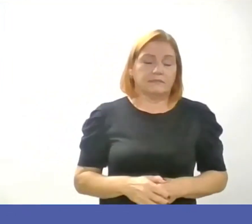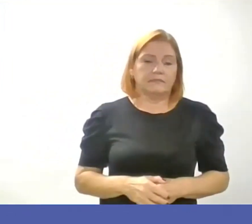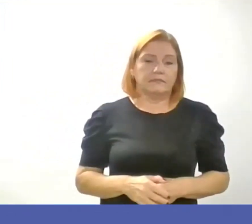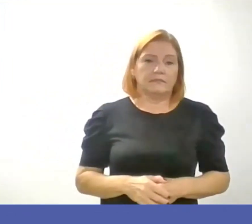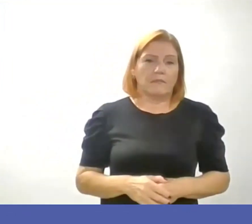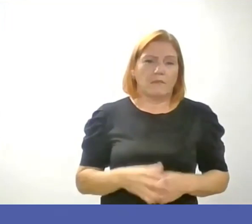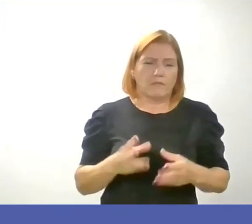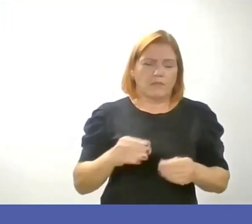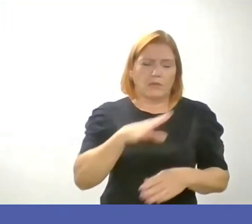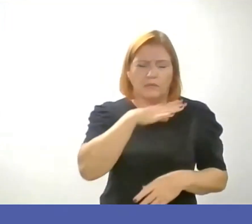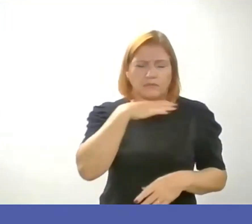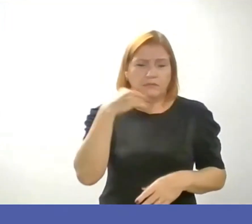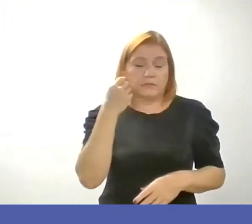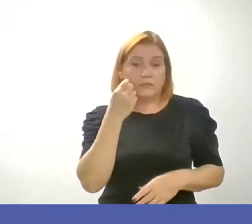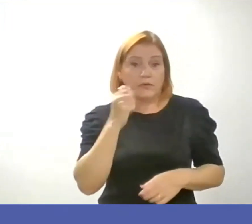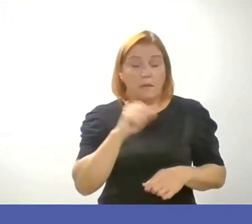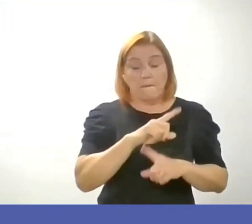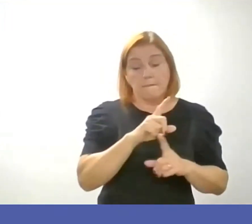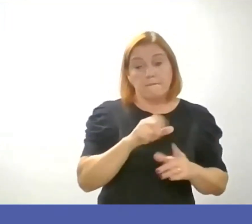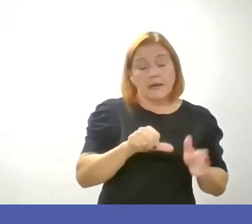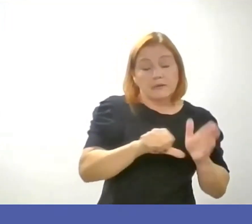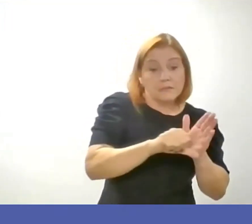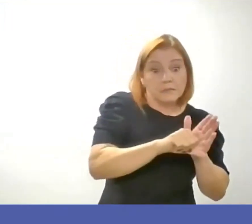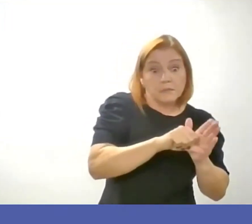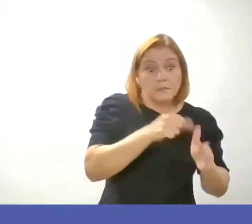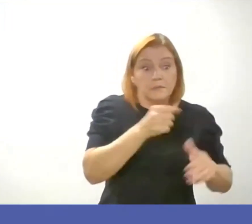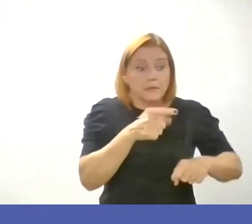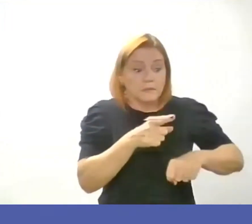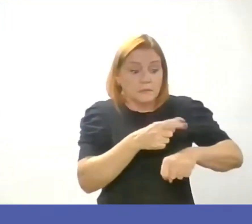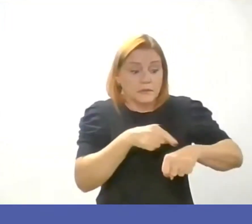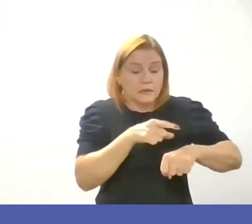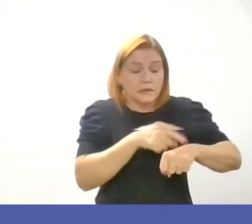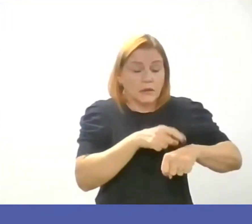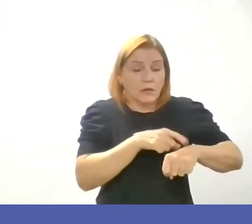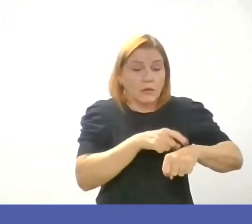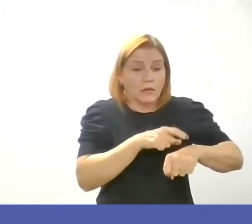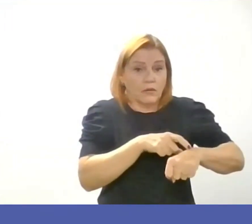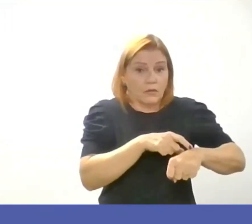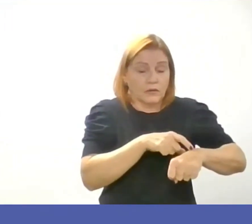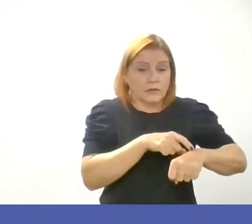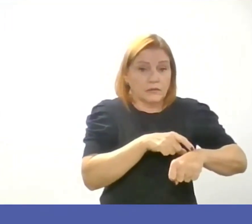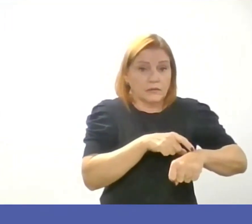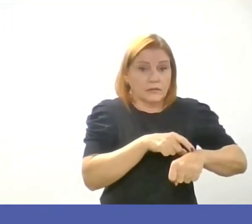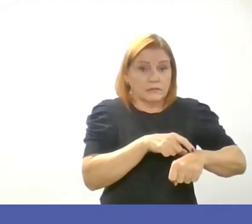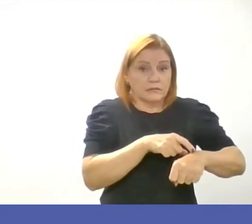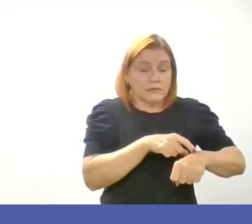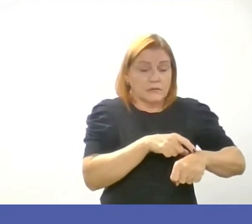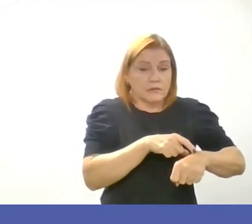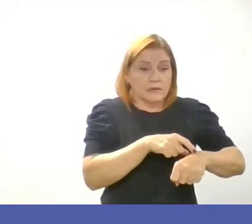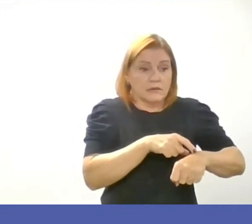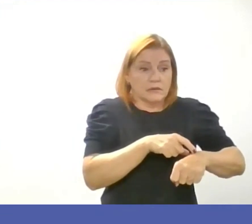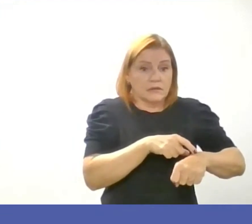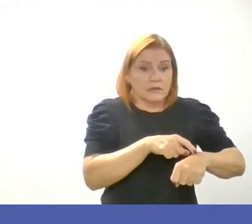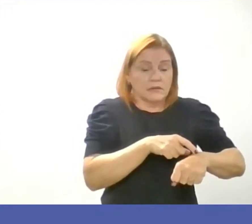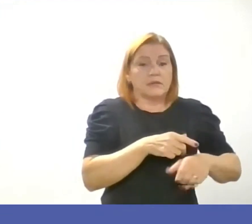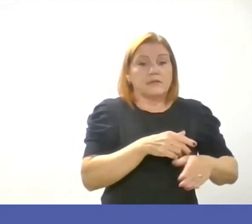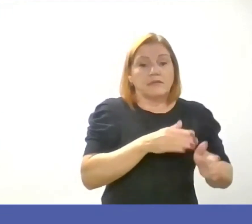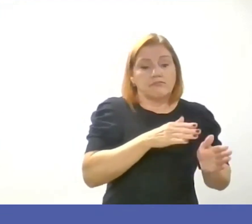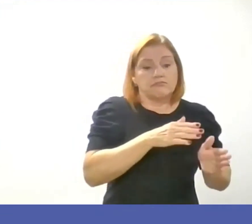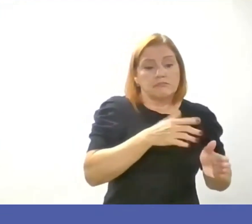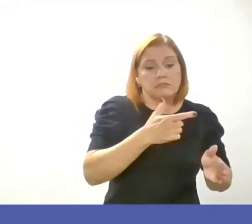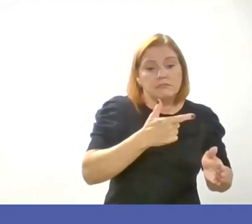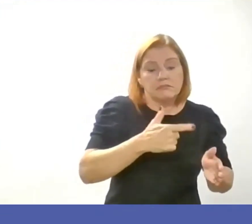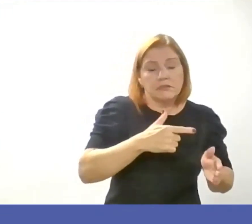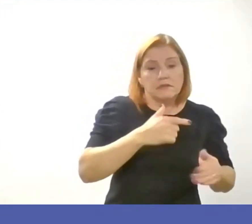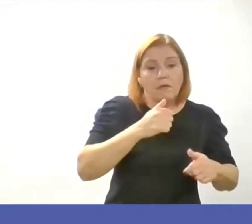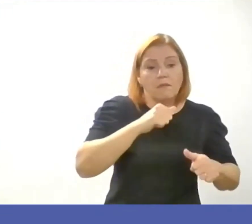trabalhadores de primeira hora, por exemplo, são os trabalhadores numa sequência, que vem no ritmo,